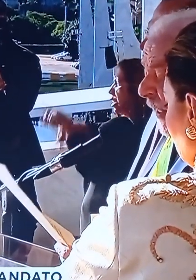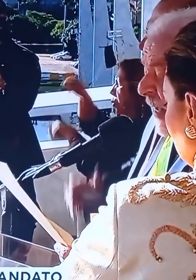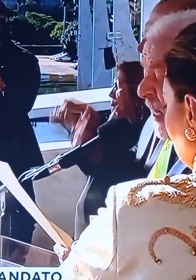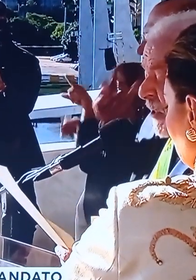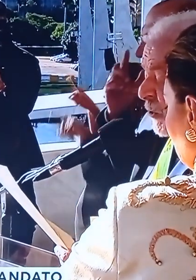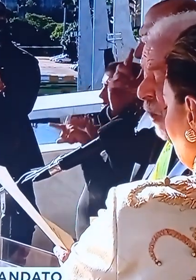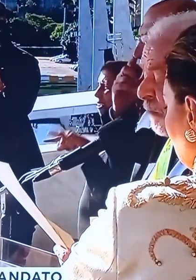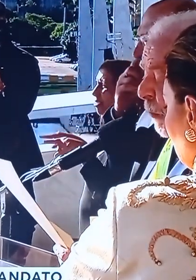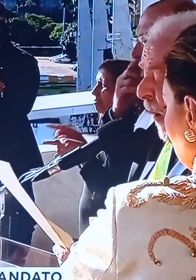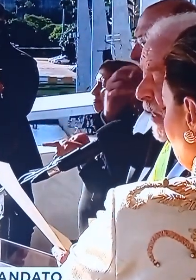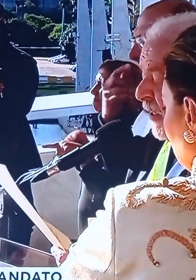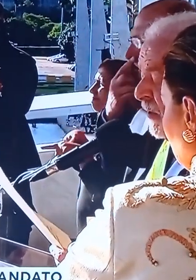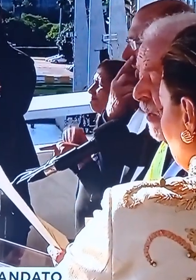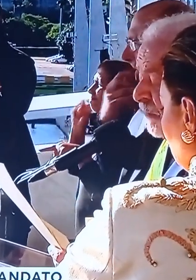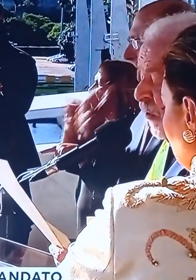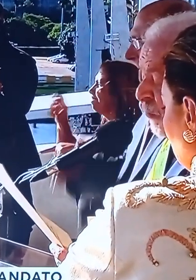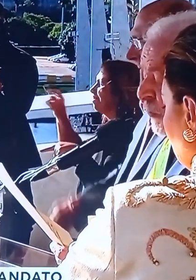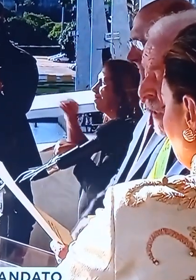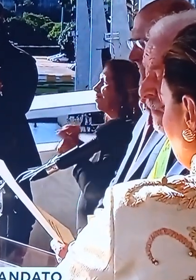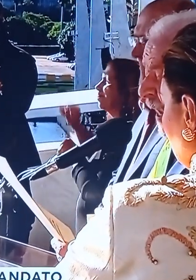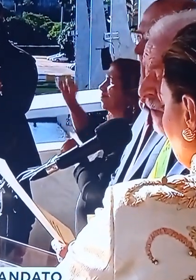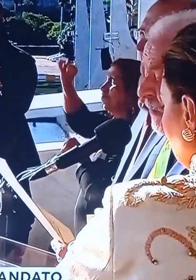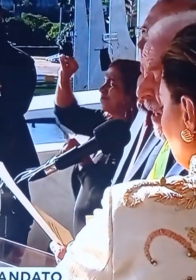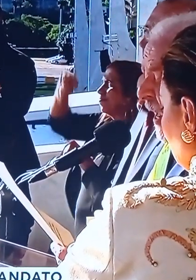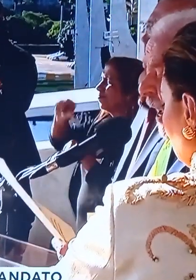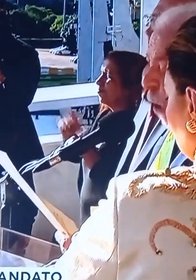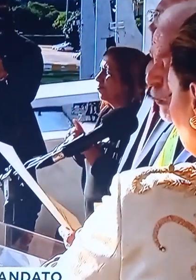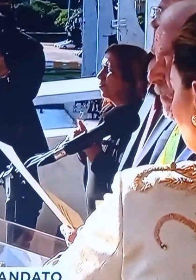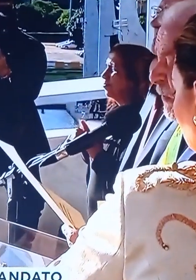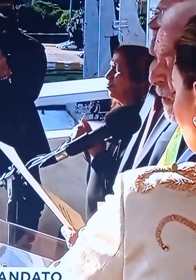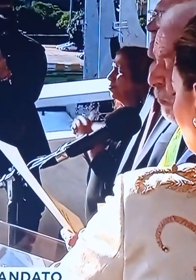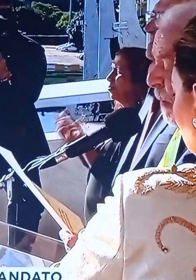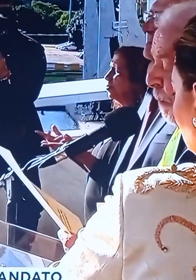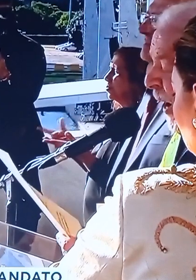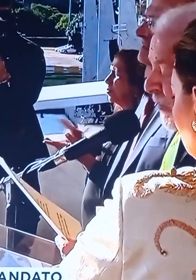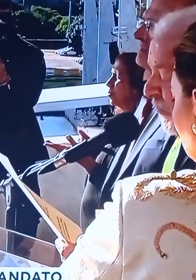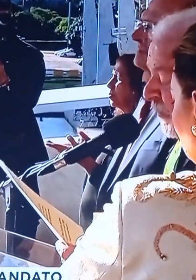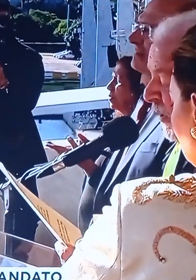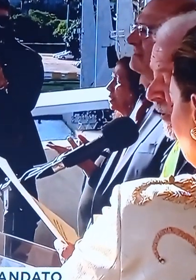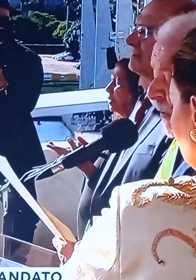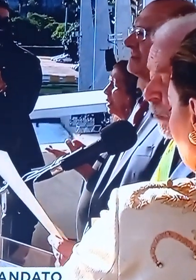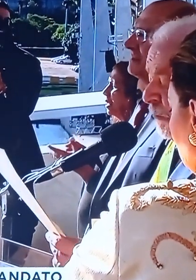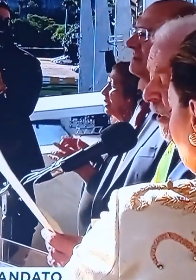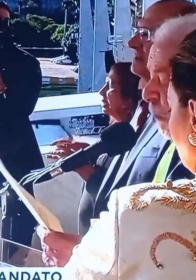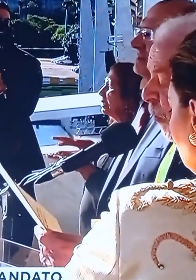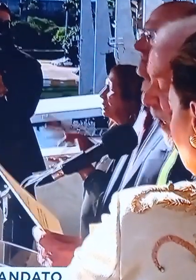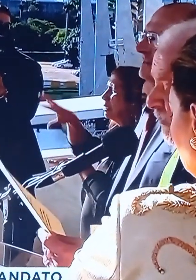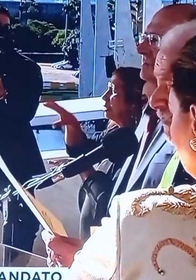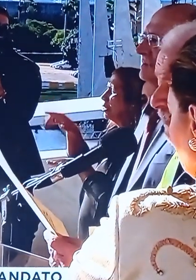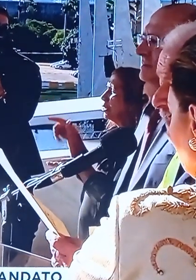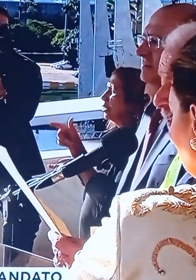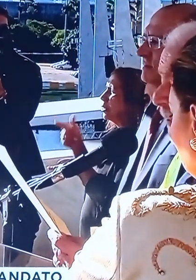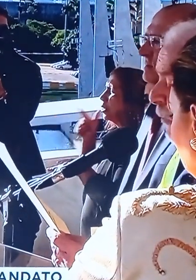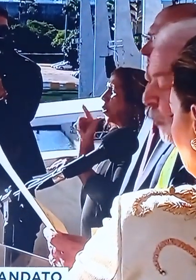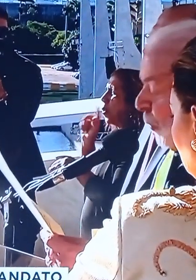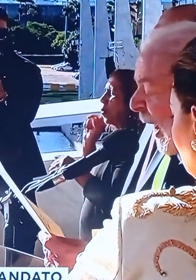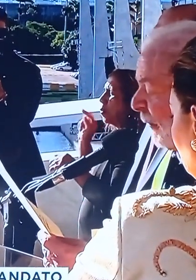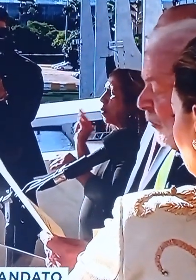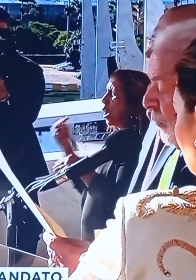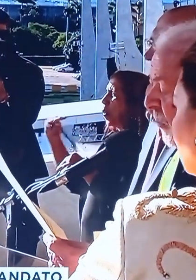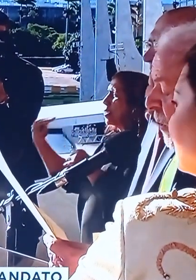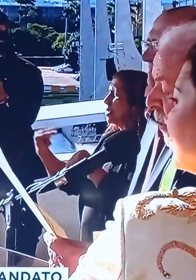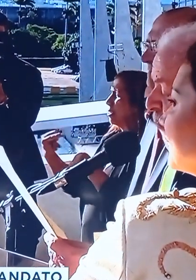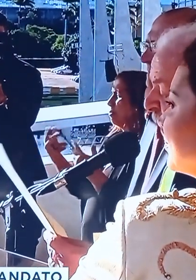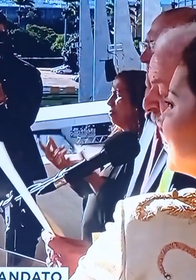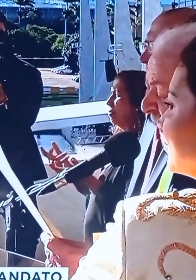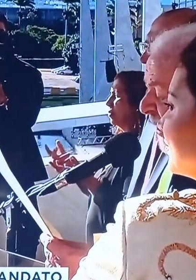desigualdade apequena este nosso país de dimensões continentais ao dividi-lo em partes que não se reconhece. De um